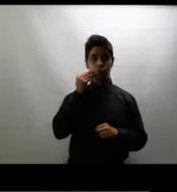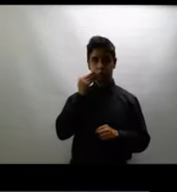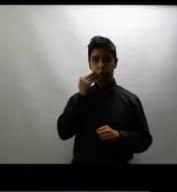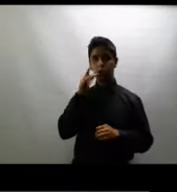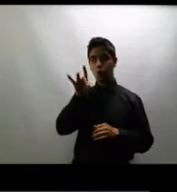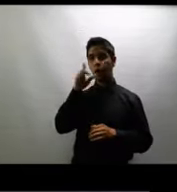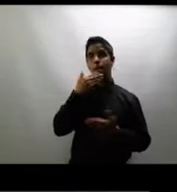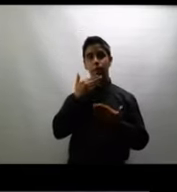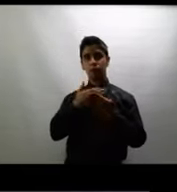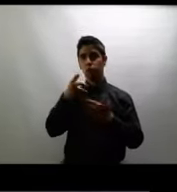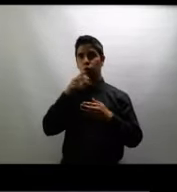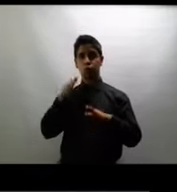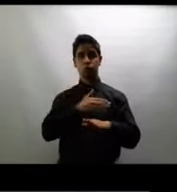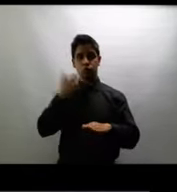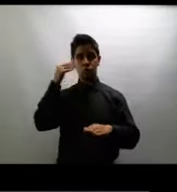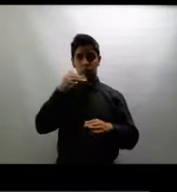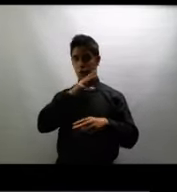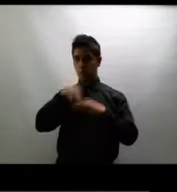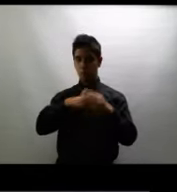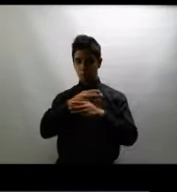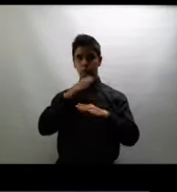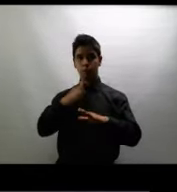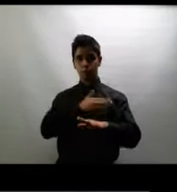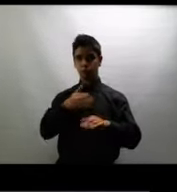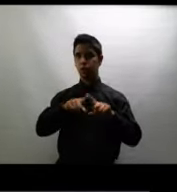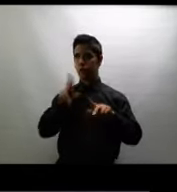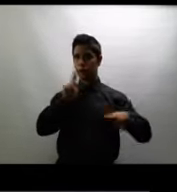porque sí. Entonces si a nivel de world music no,